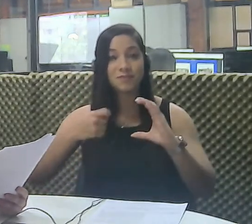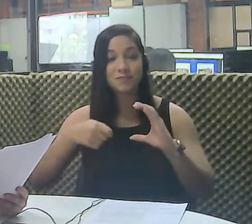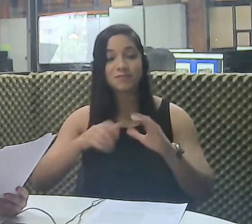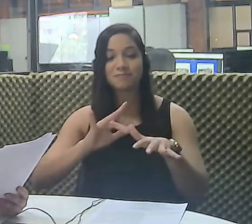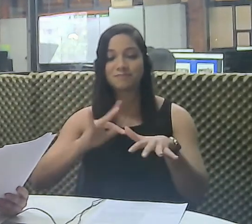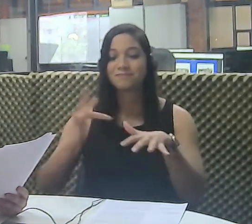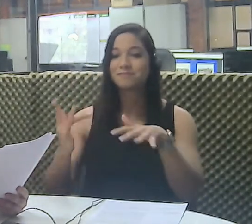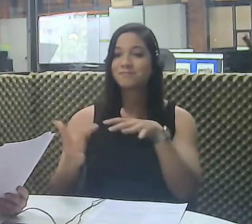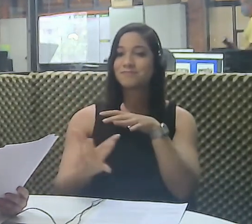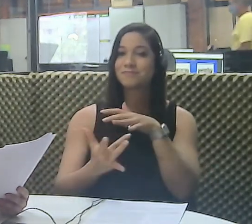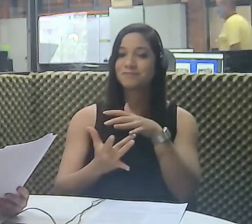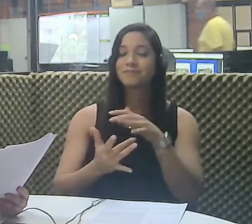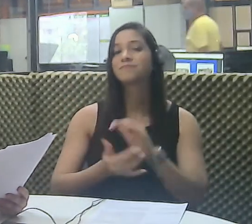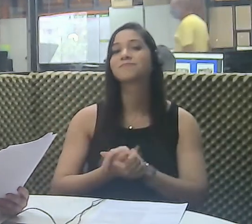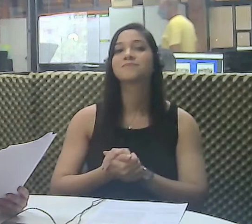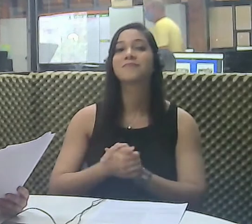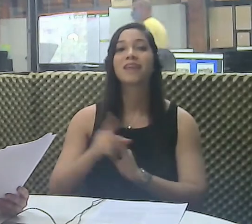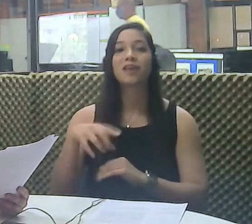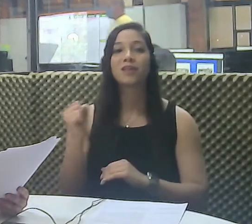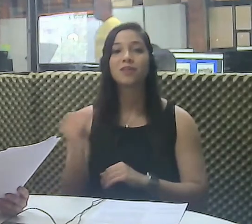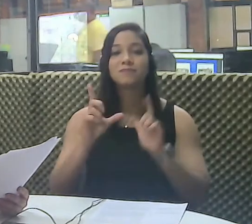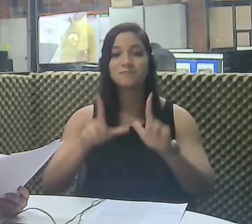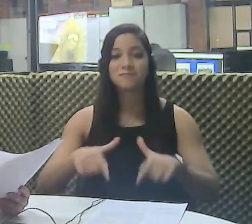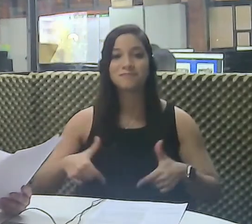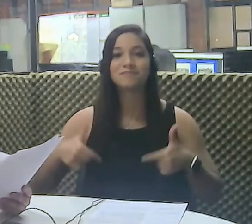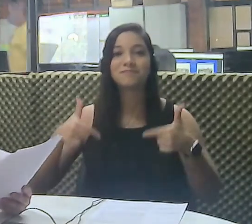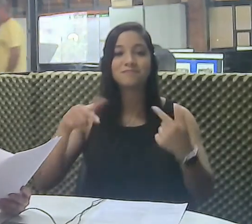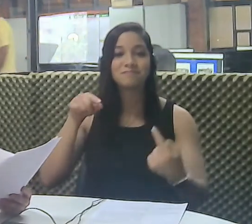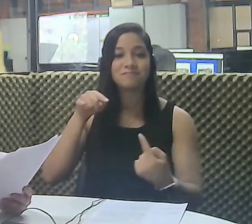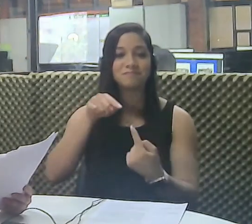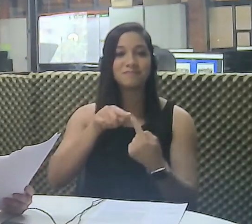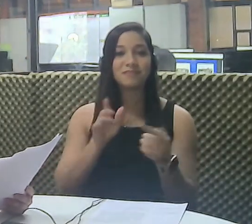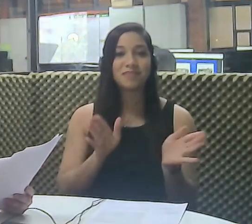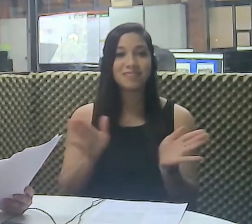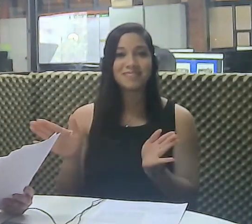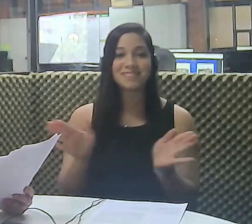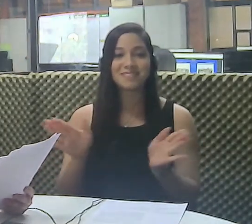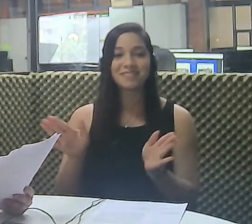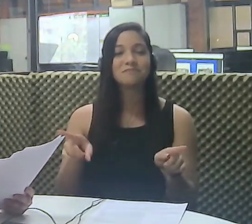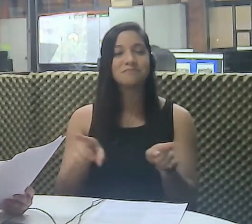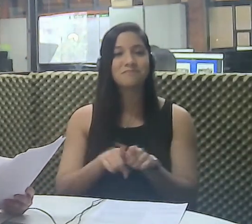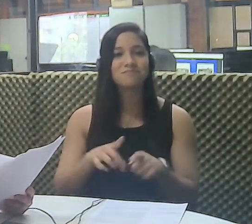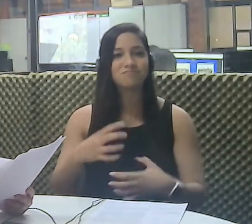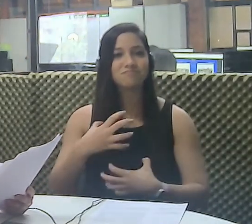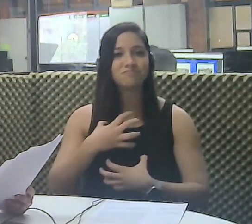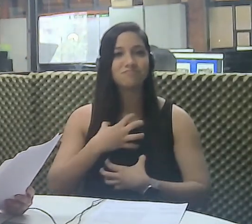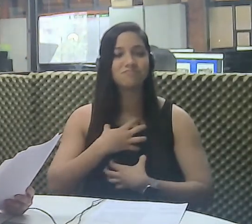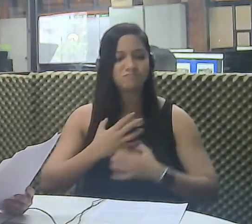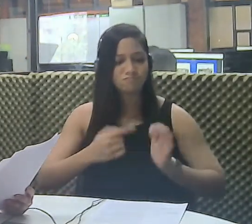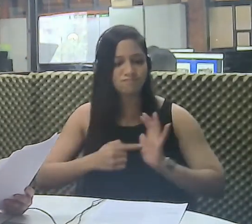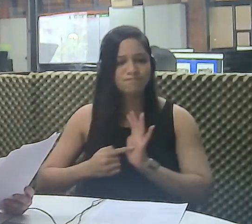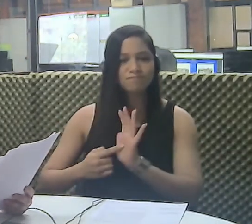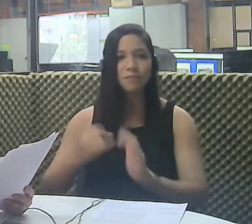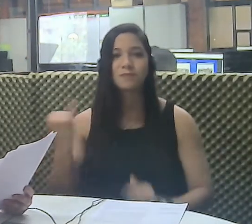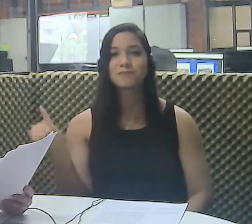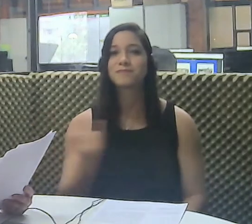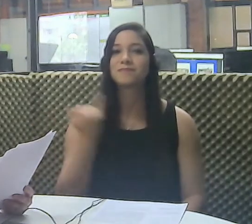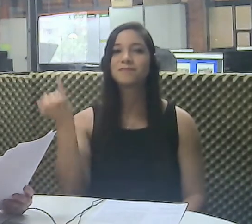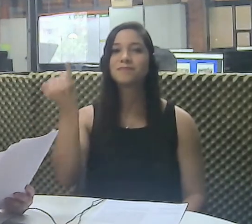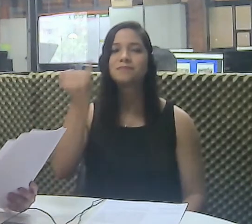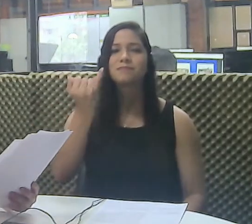nas redes sociais Essa é mais uma ação em prol da acessibilidade e também uma forma de destacarmos a